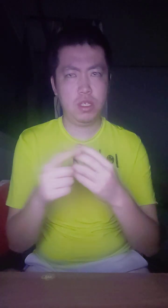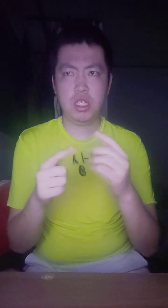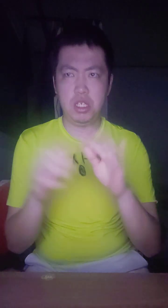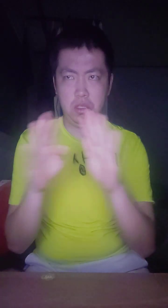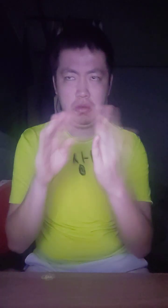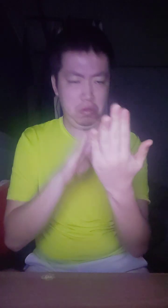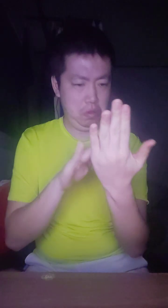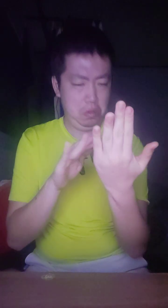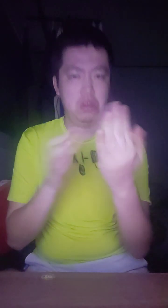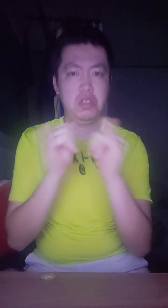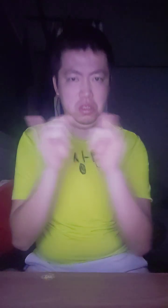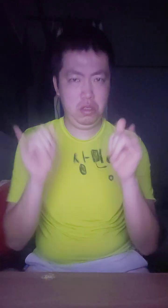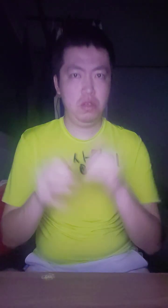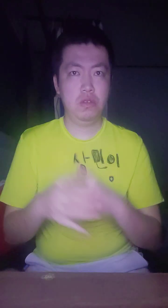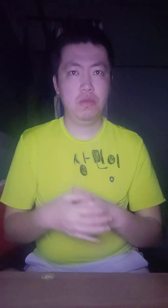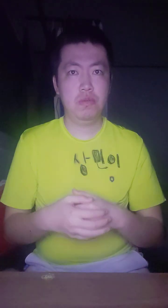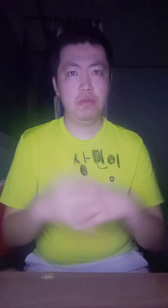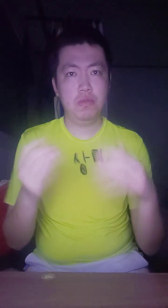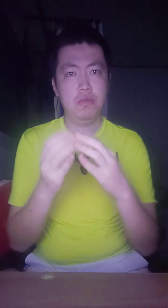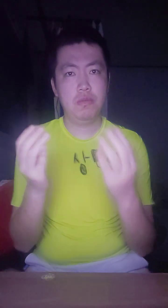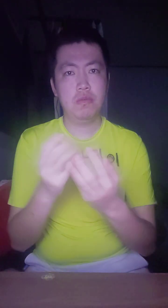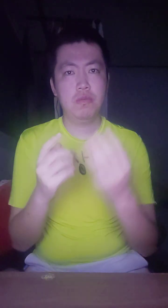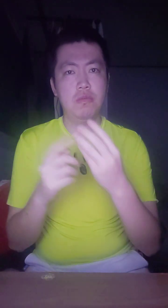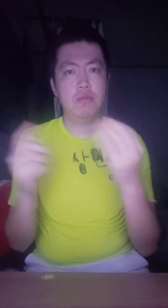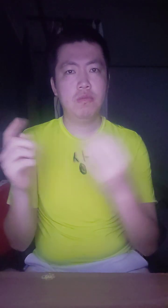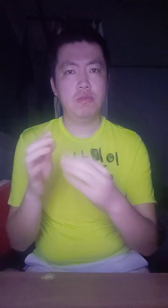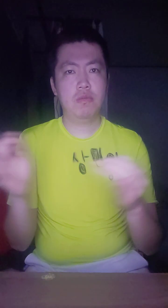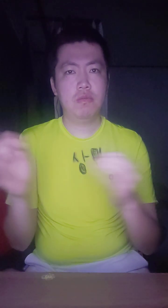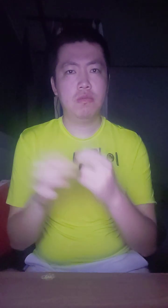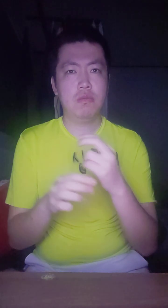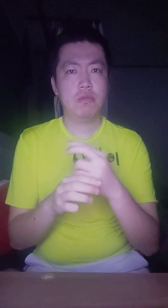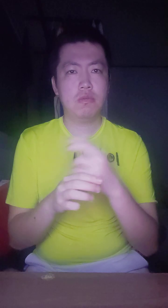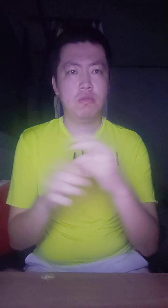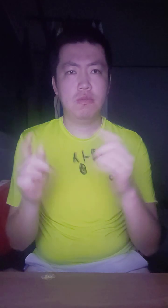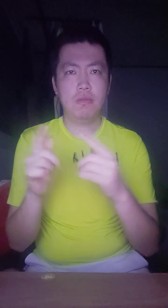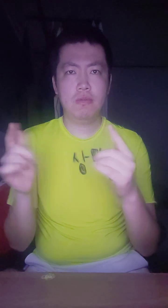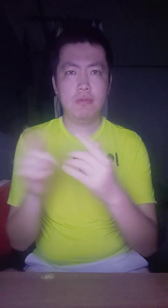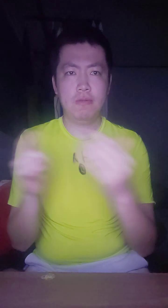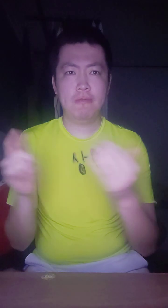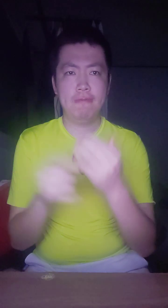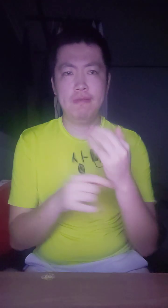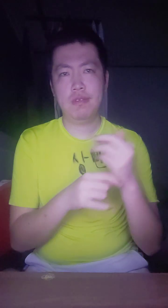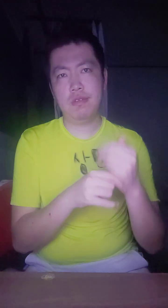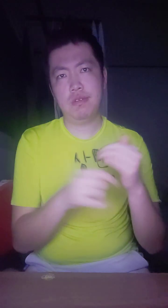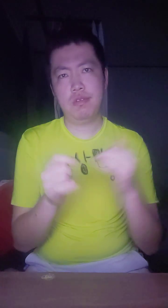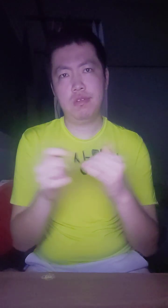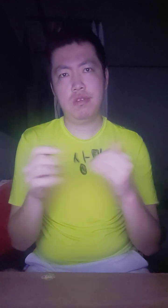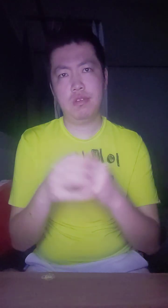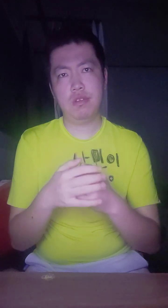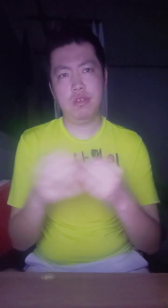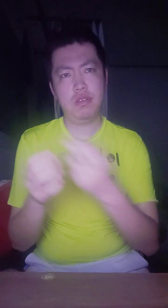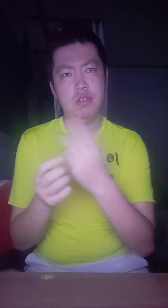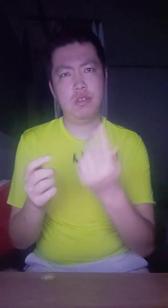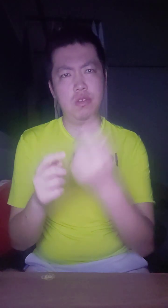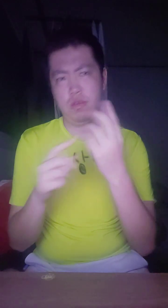이어졌습니다. 열악한 화장실이 위치한 건물일수록 방범 상태도 허술합니다. CCTV도 없는 경우가